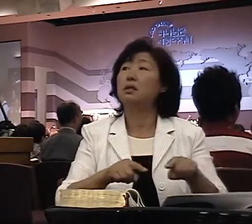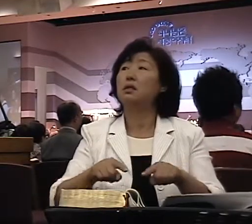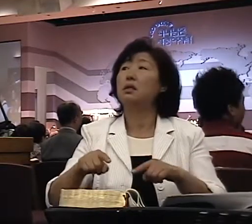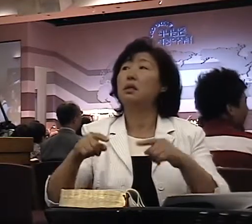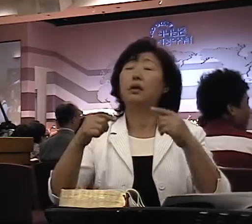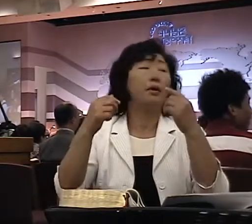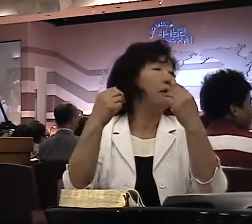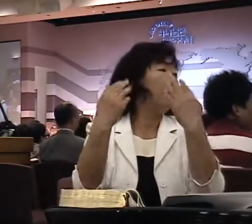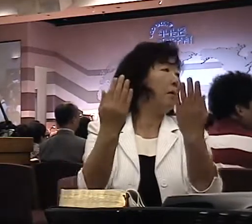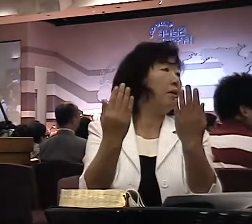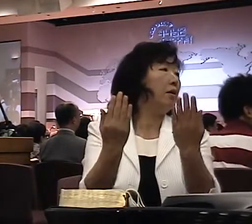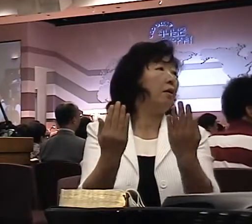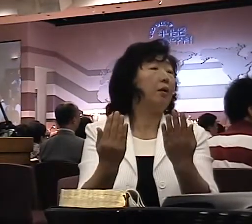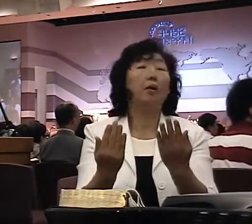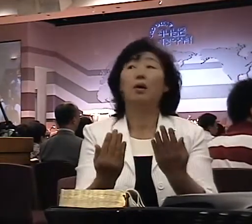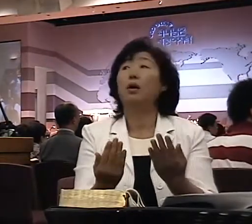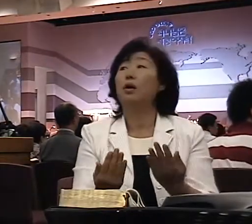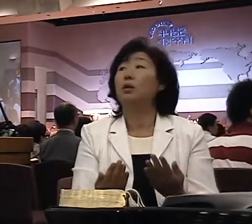다스리시네.